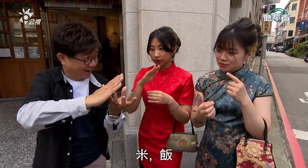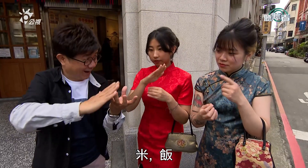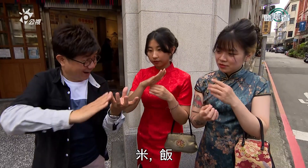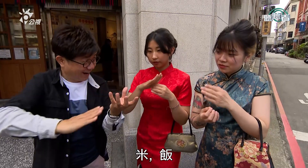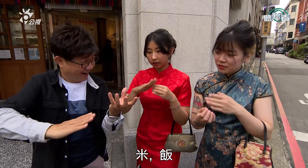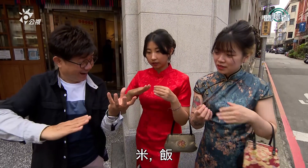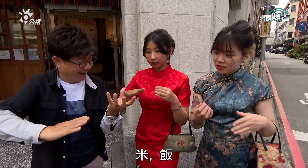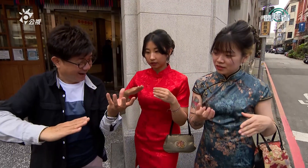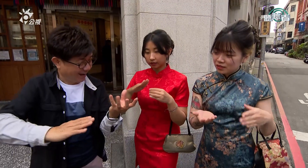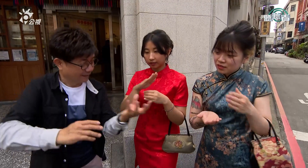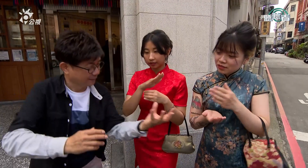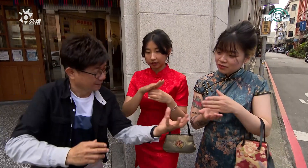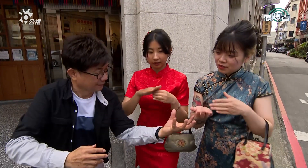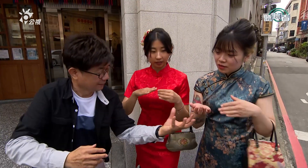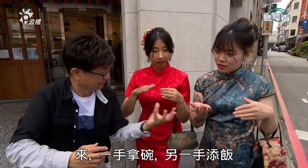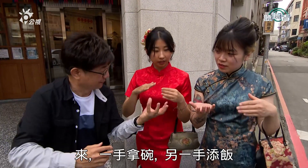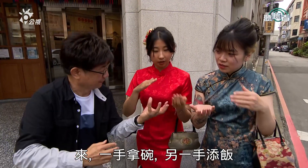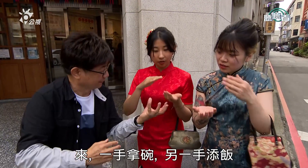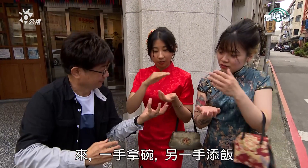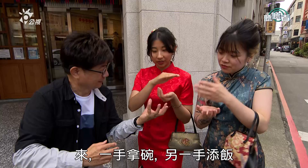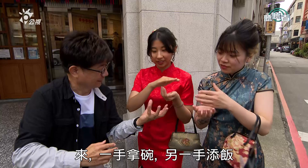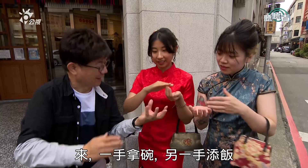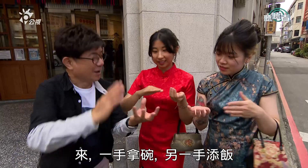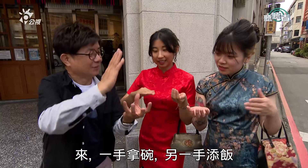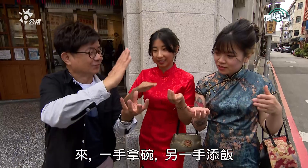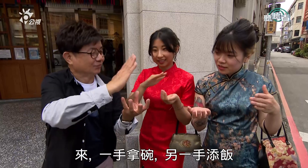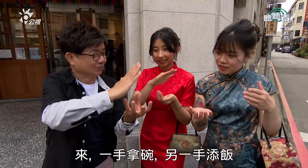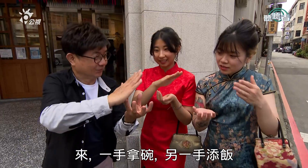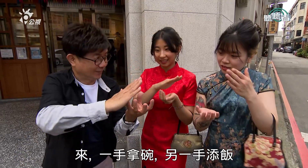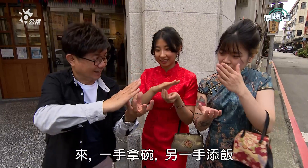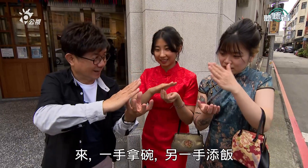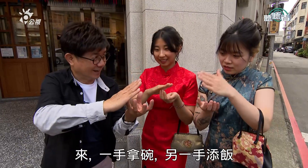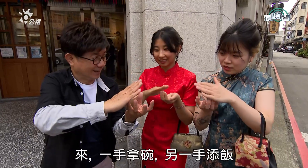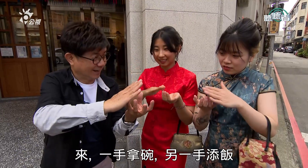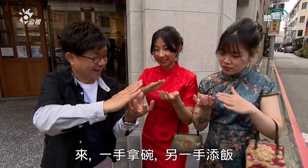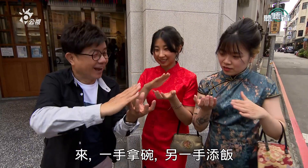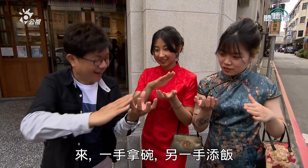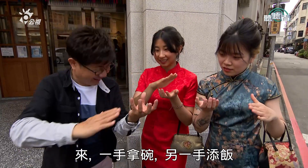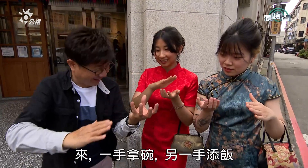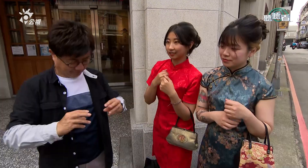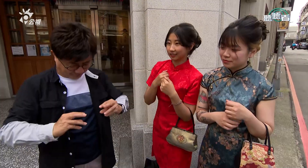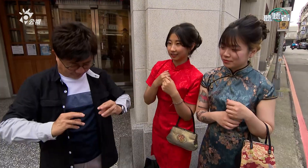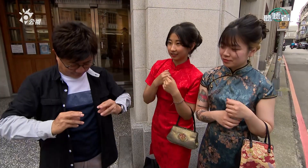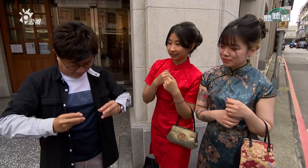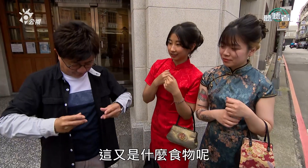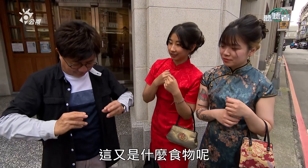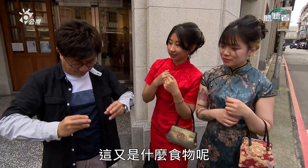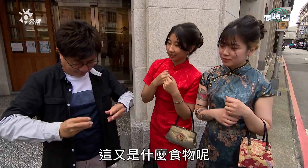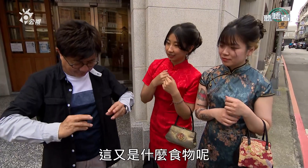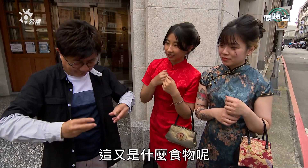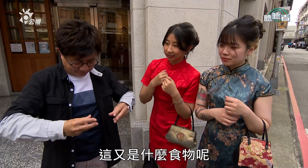饭，来一手拿碗啊，另一手添饭，这又是什么食